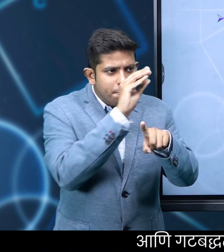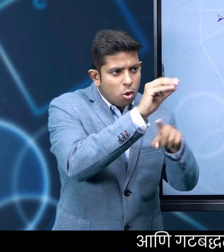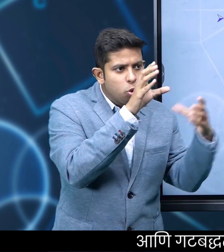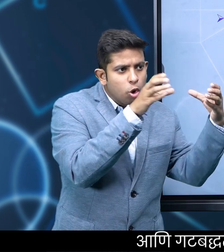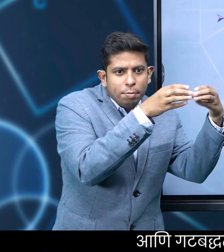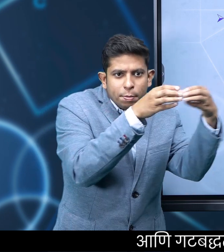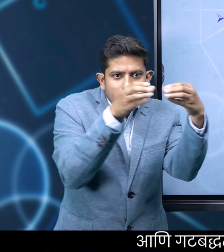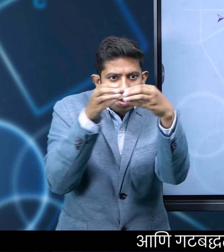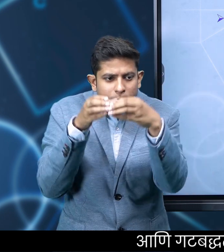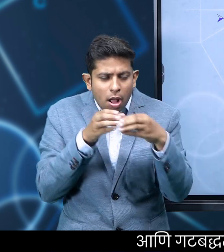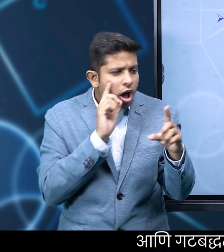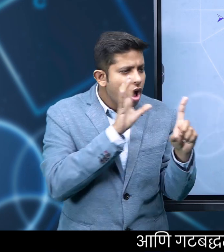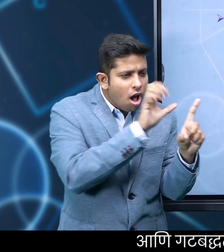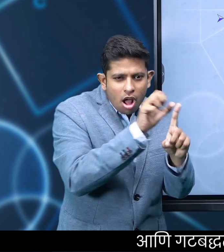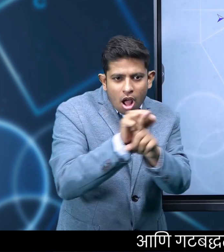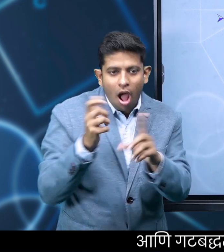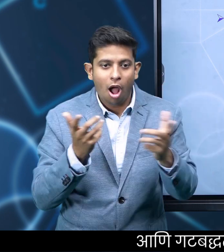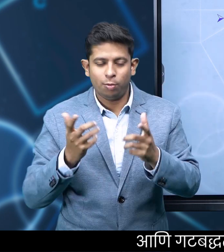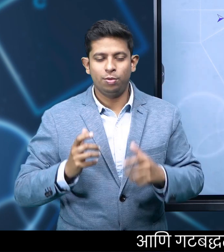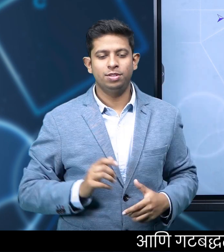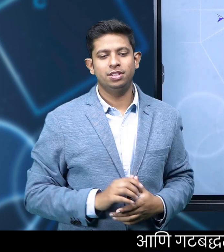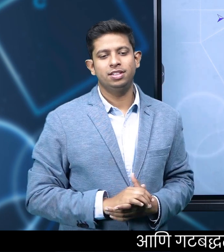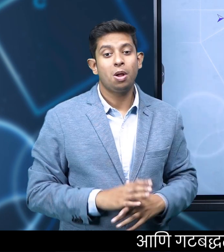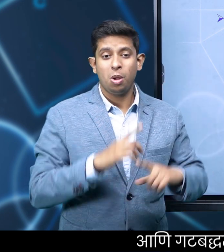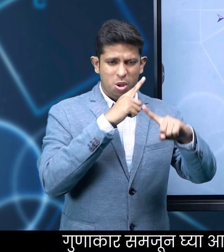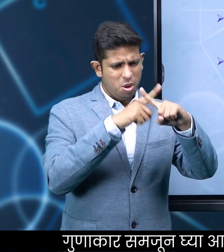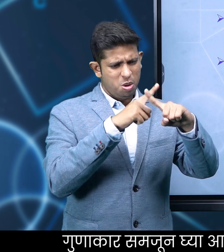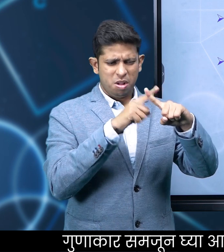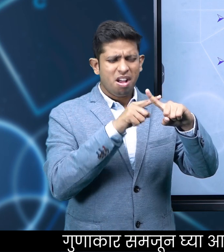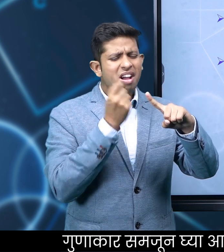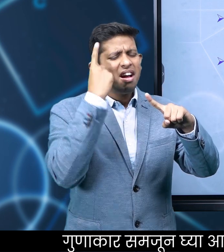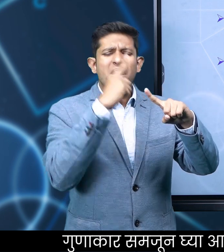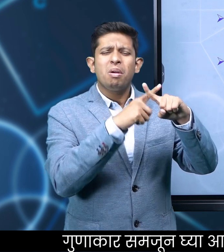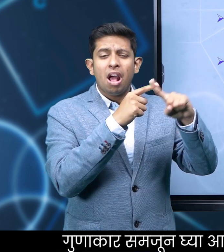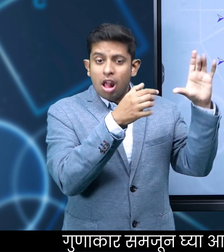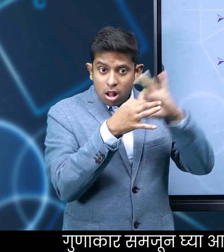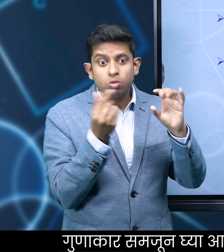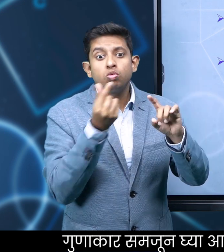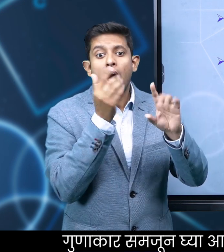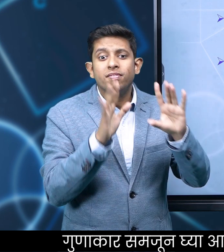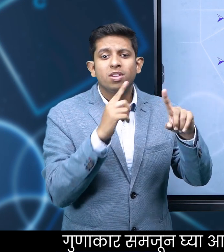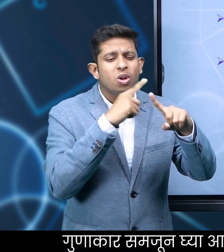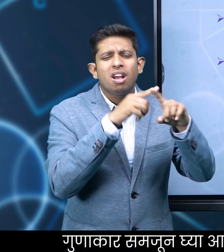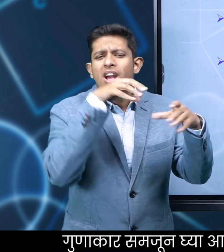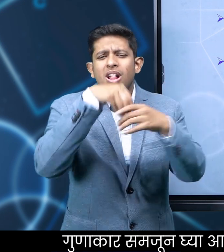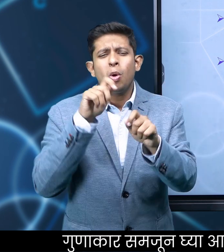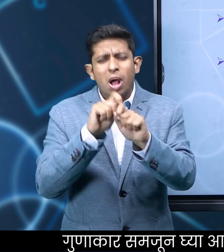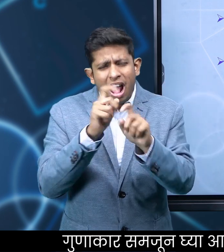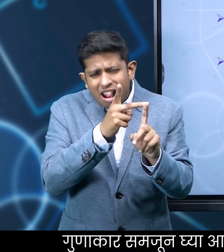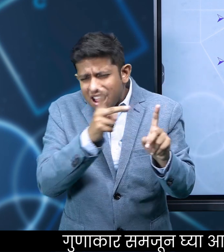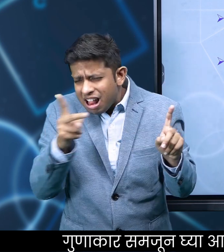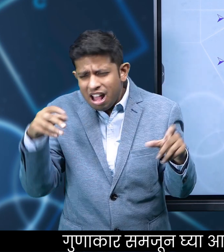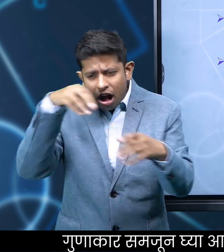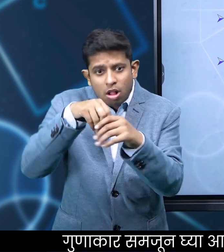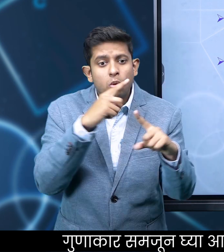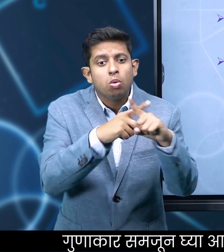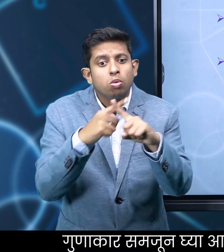घटकबद्धतेमध्ये त्यांची भूमिका समजून घ्या. गुणाकार समजून घ्या आणि त्यांचा वापर कार्याचे नियोजन करण्यासाठी